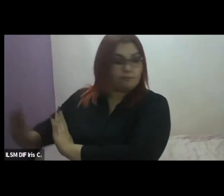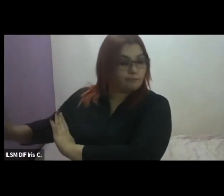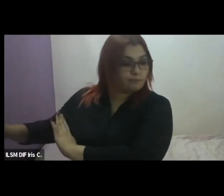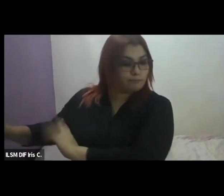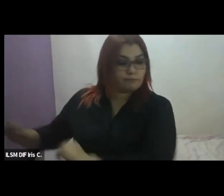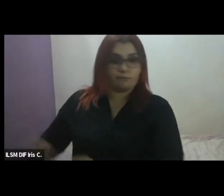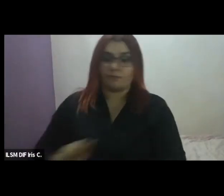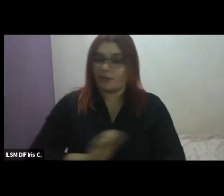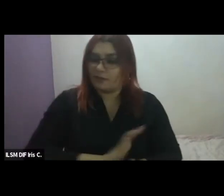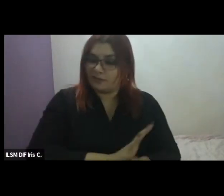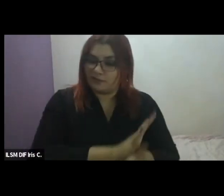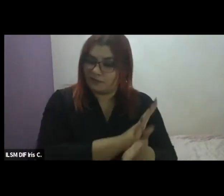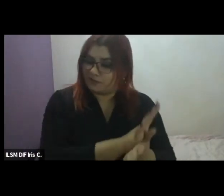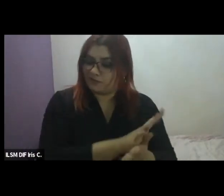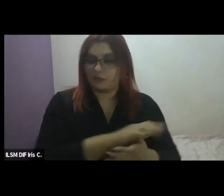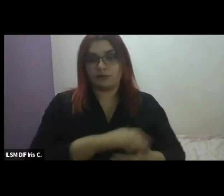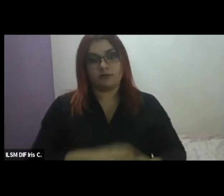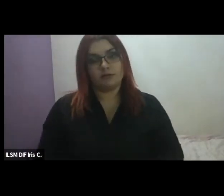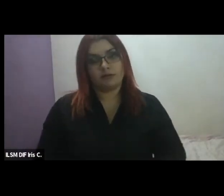extremos, eliminados.